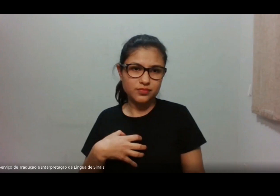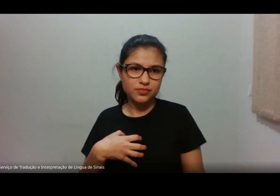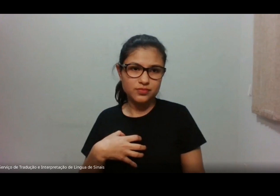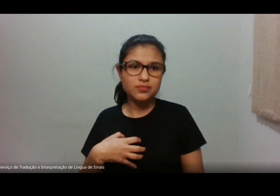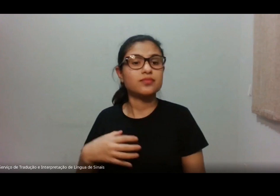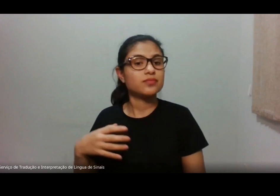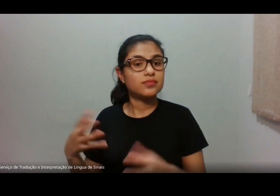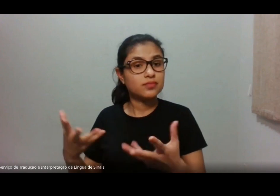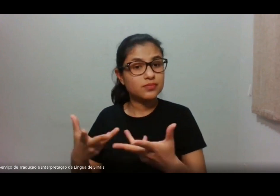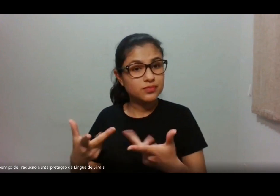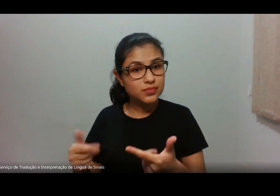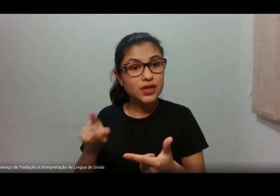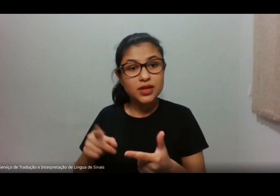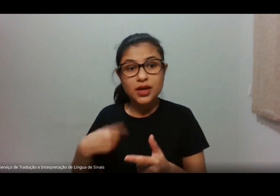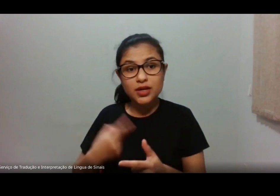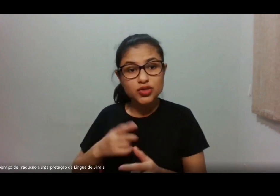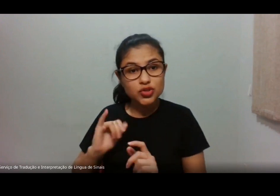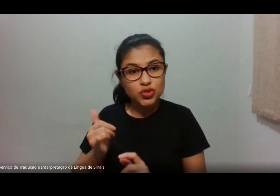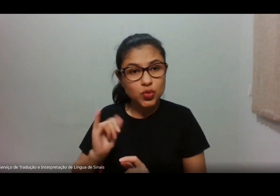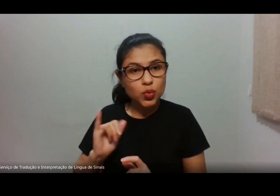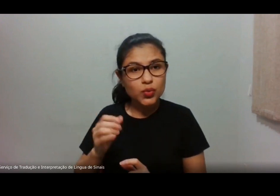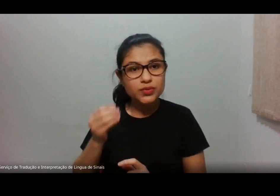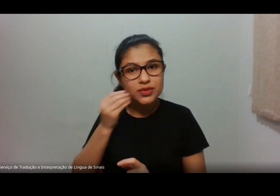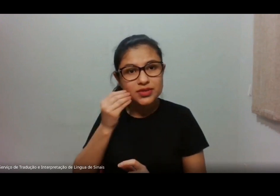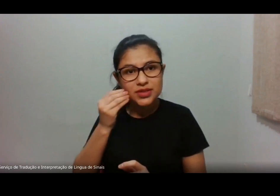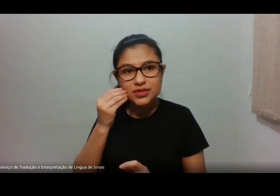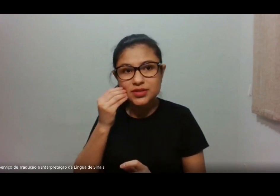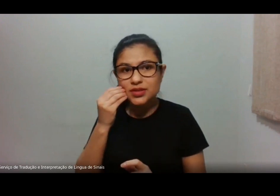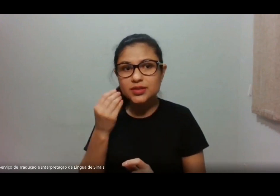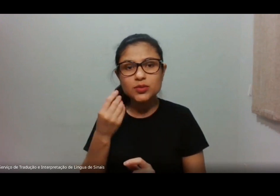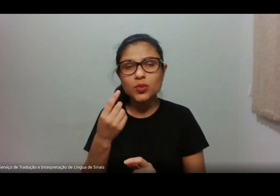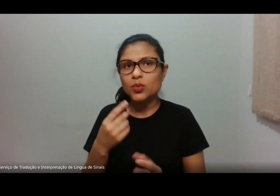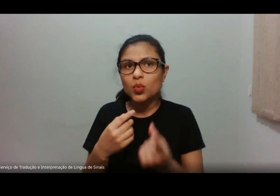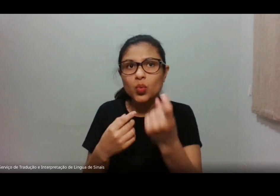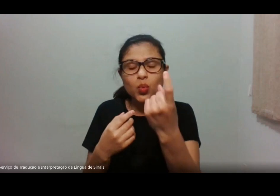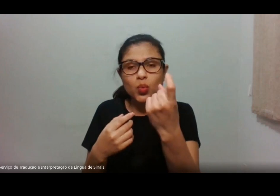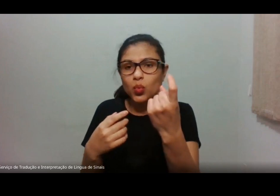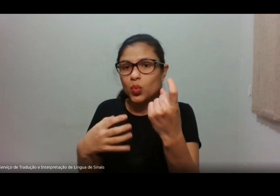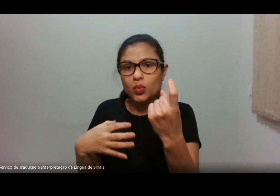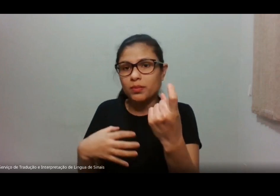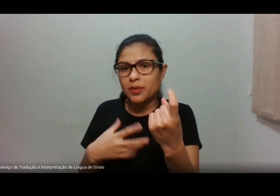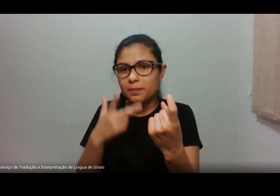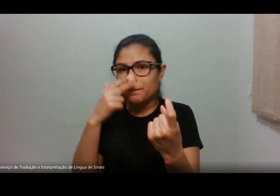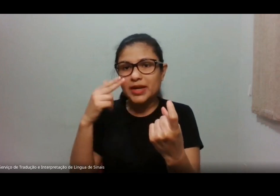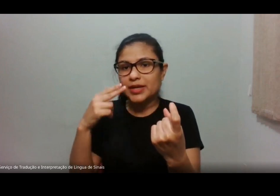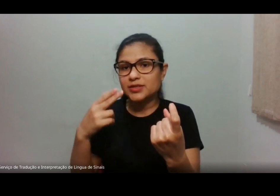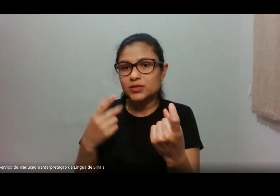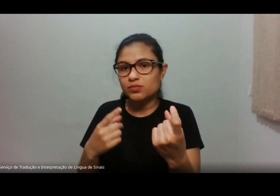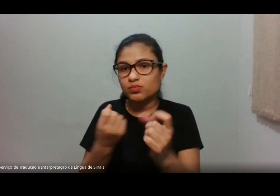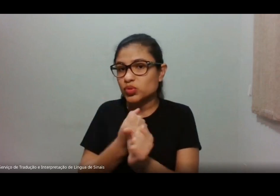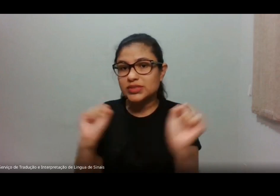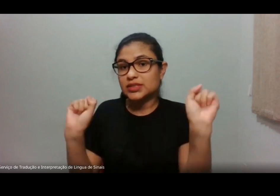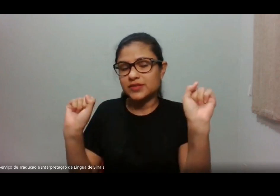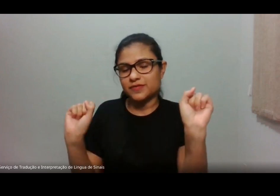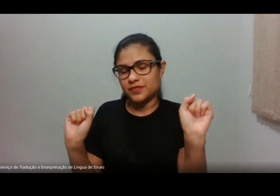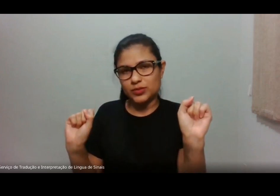conta sempre buscando esse impossível como uma unidade. É um desejo humano, né, de prolongar